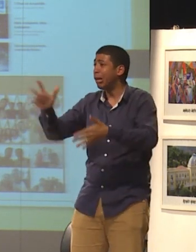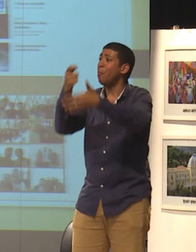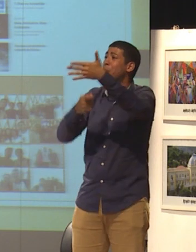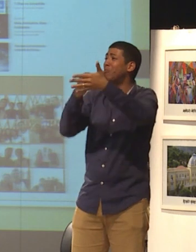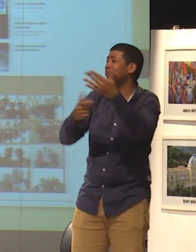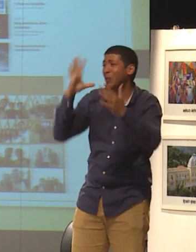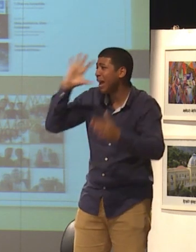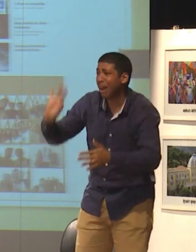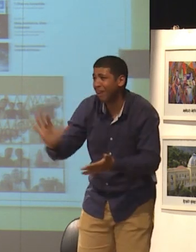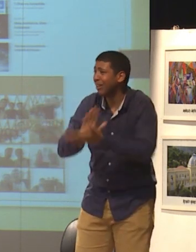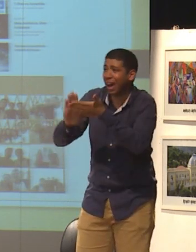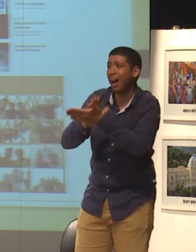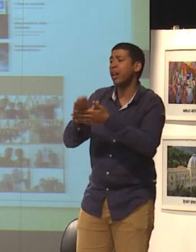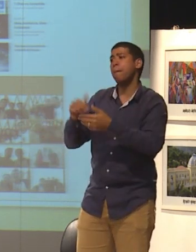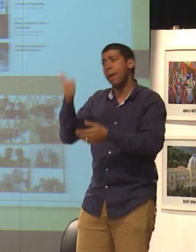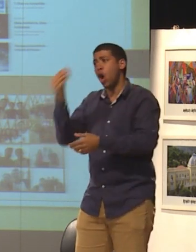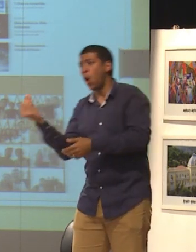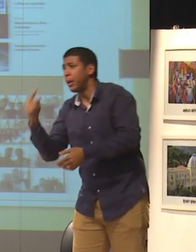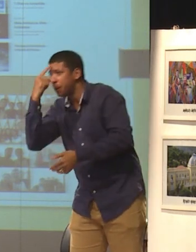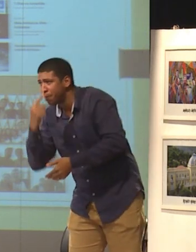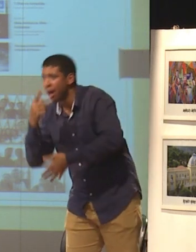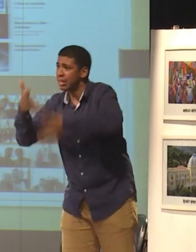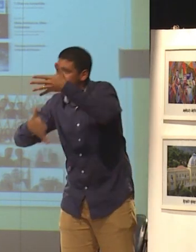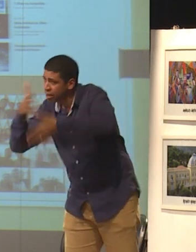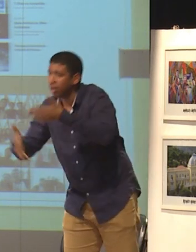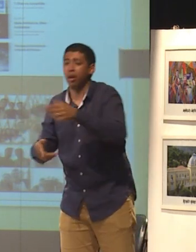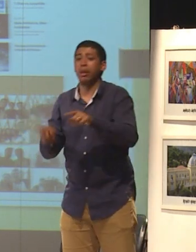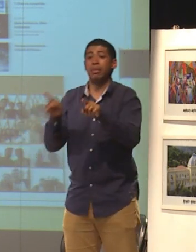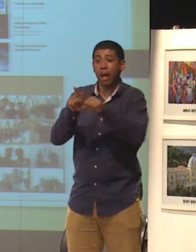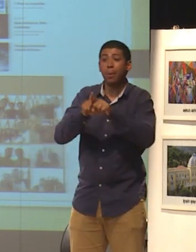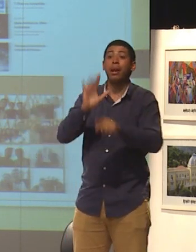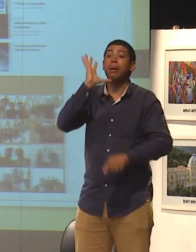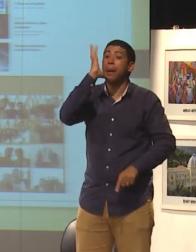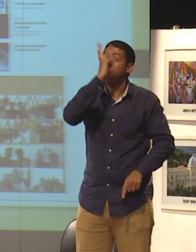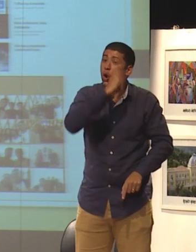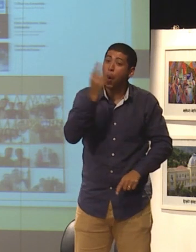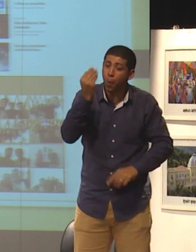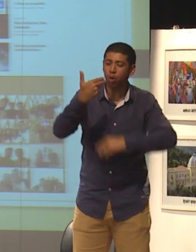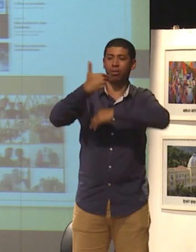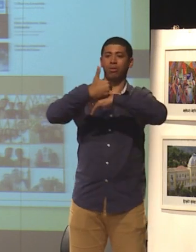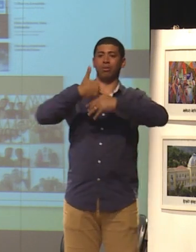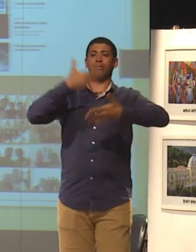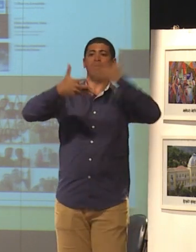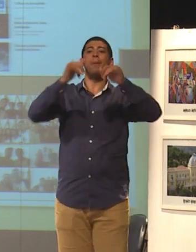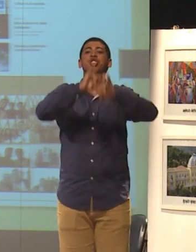vezes, a pessoa usando a internet não consegue assim acompanhar melhor a língua portuguesa, e se tiver mais imagem, demora muito mais